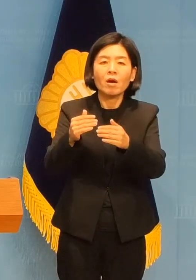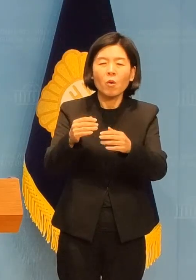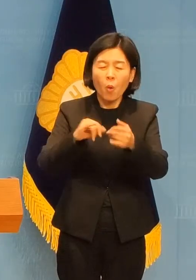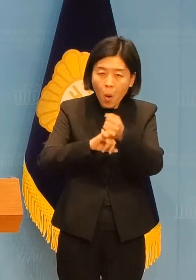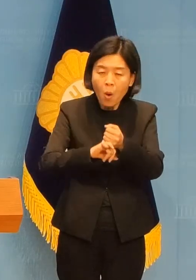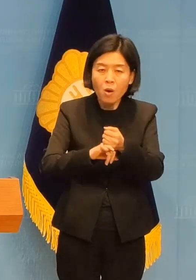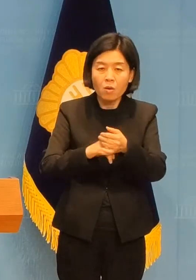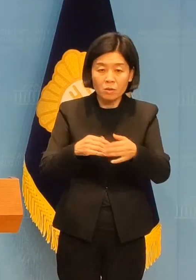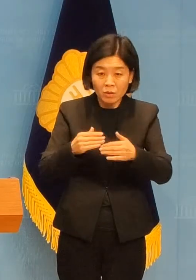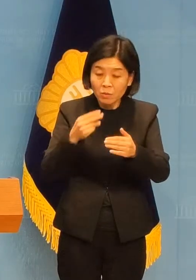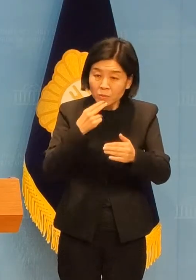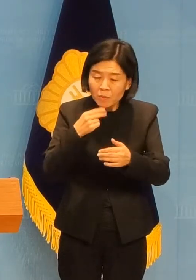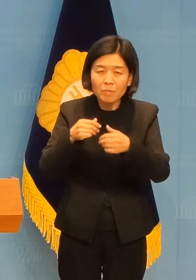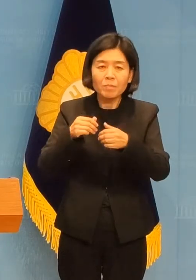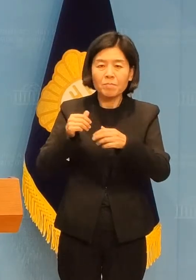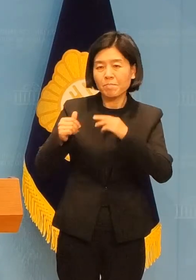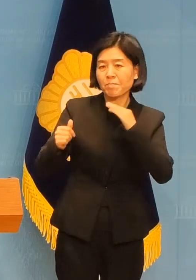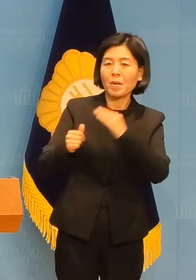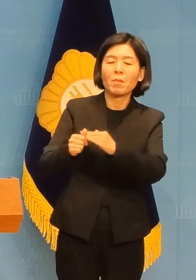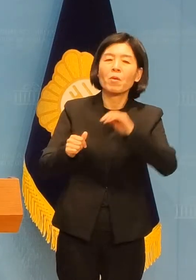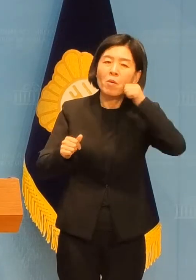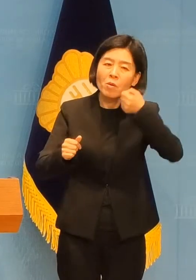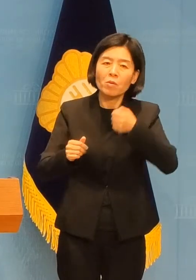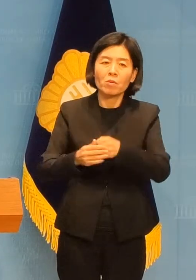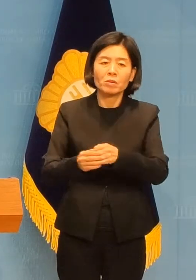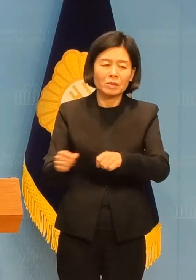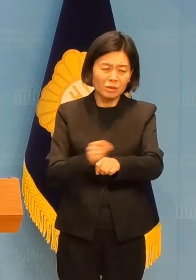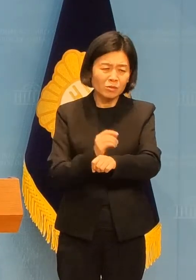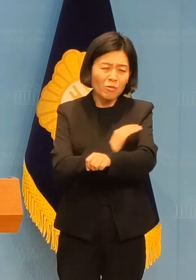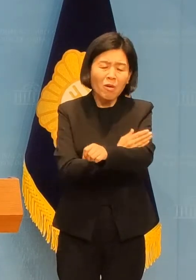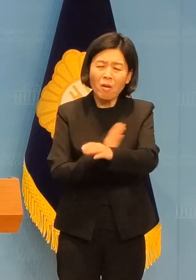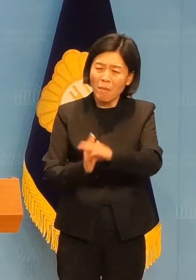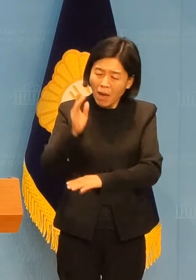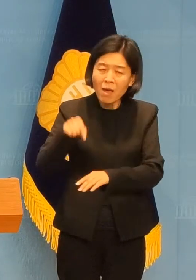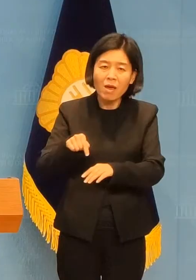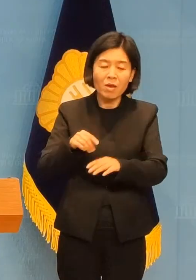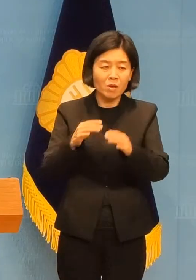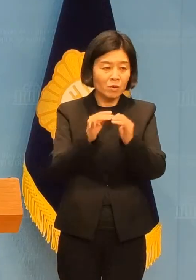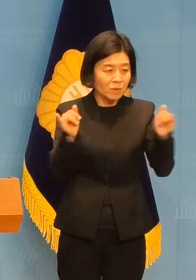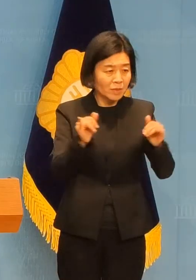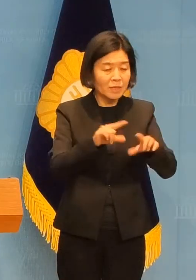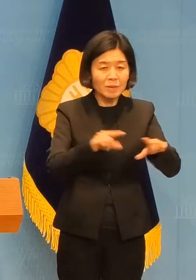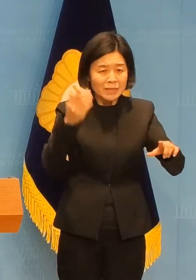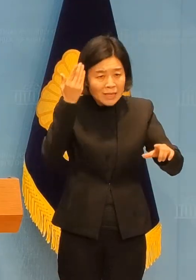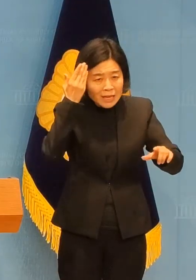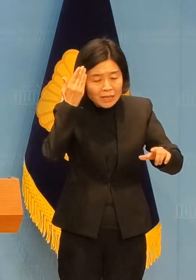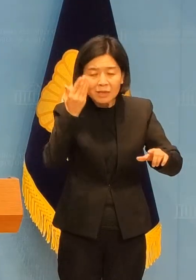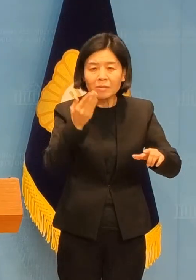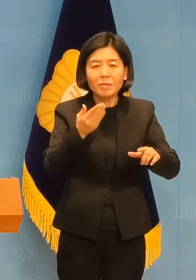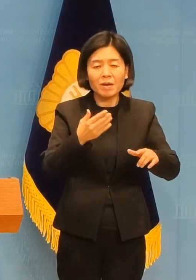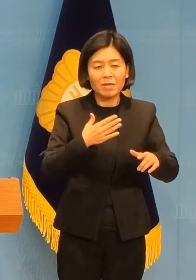때 과도한 특권으로 기능하며 국민 상식과 법 감정을 심각하게 훼손합니다.